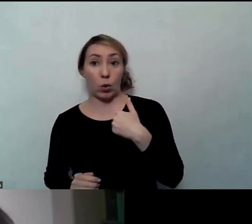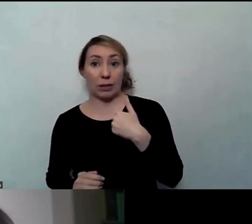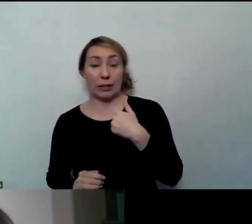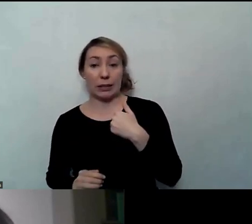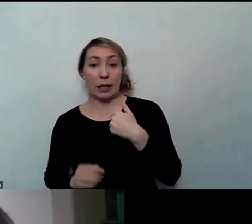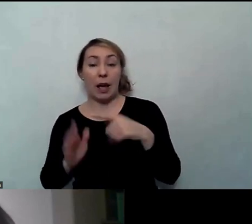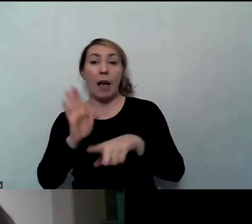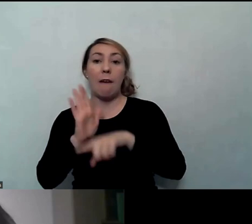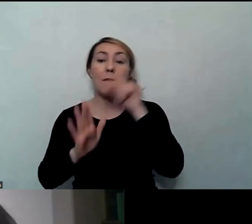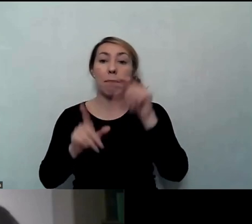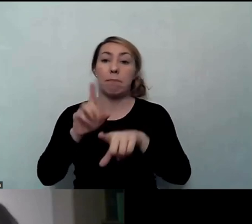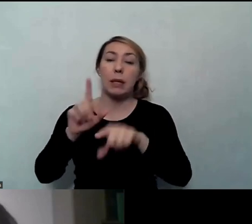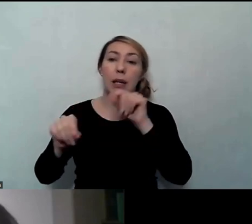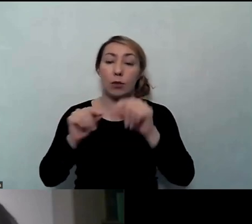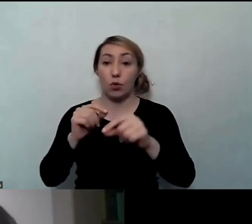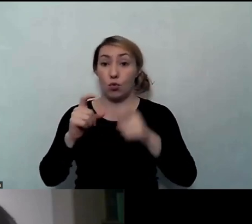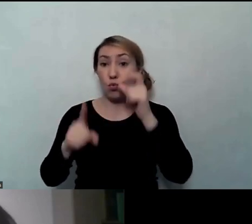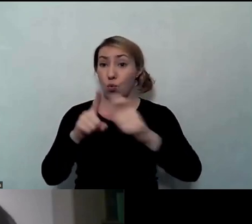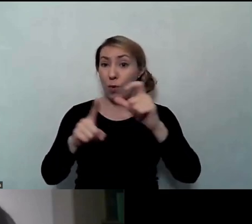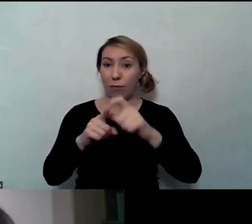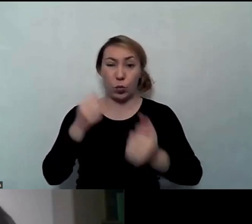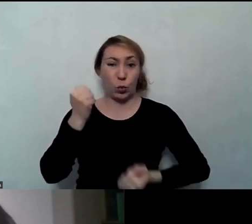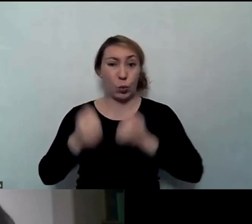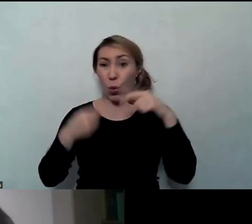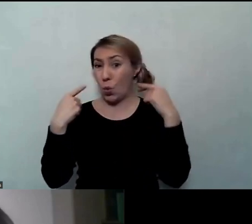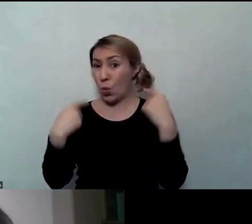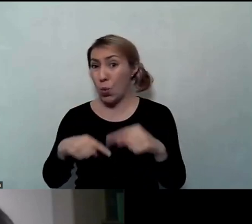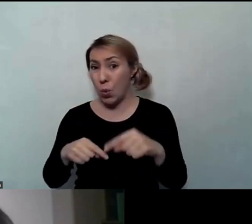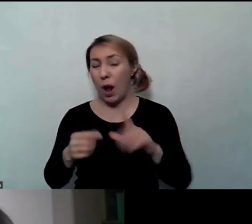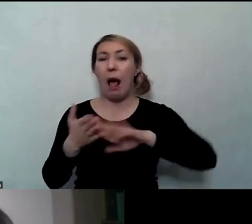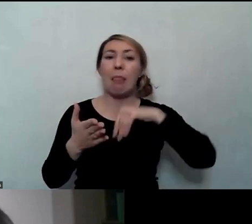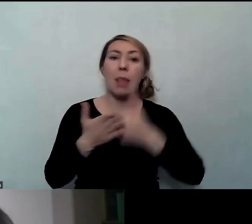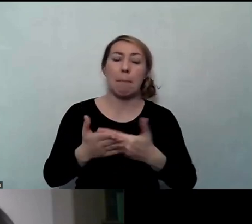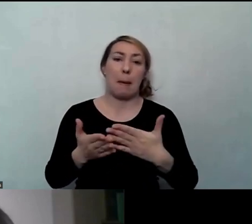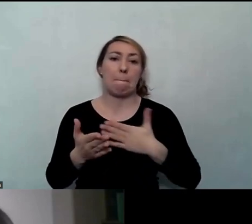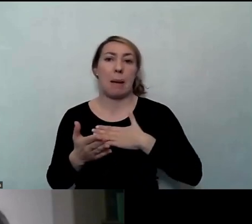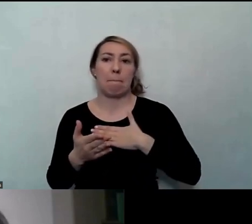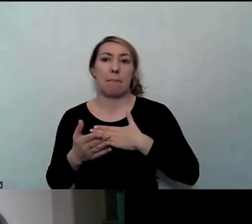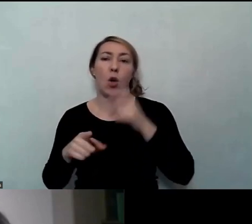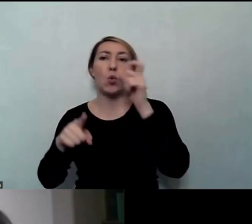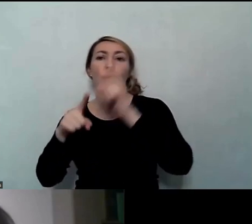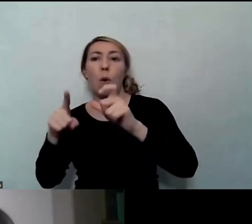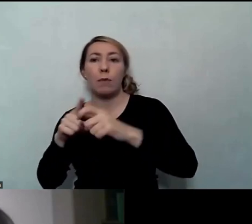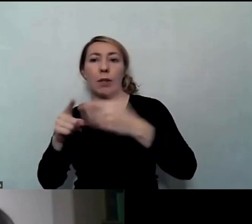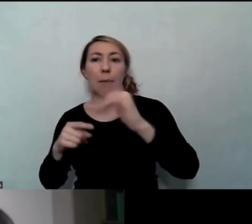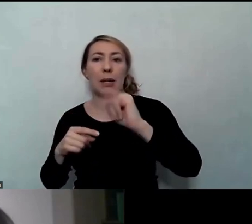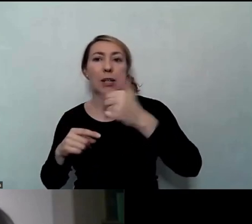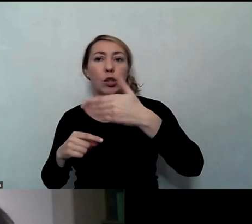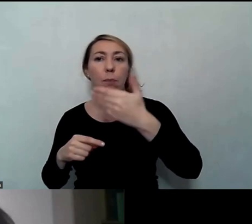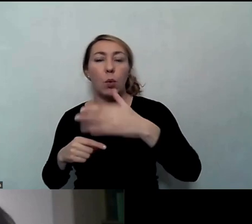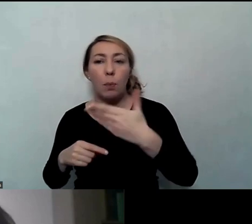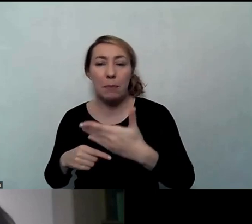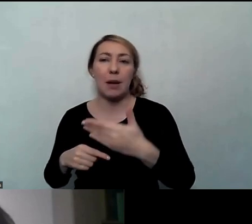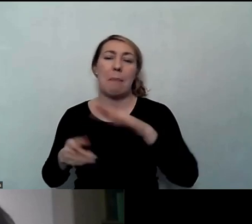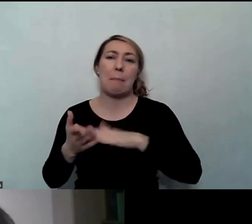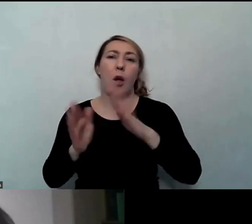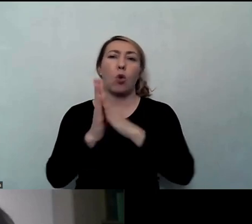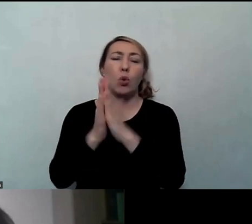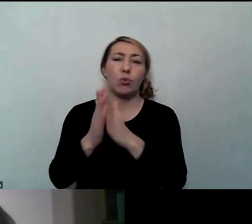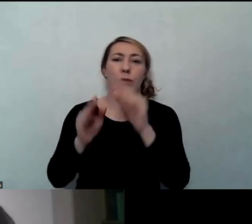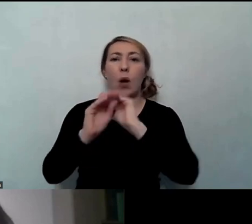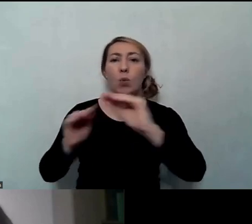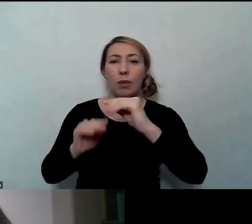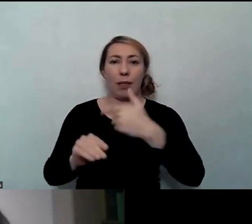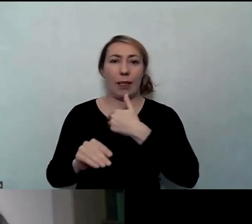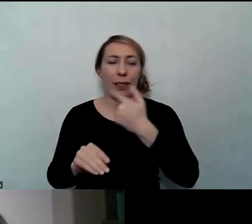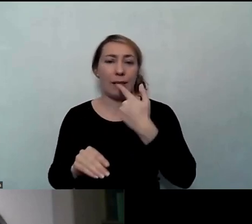wybór leksyki nie był aż tak trudny, no bo mamy na przykład słowniki minimum, mamy podręczniki do nauczania języka polskiego jako obcego,